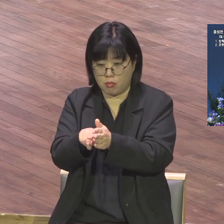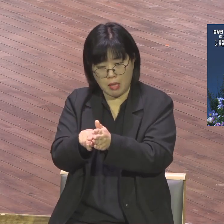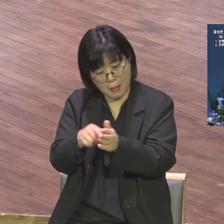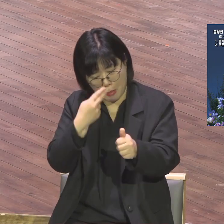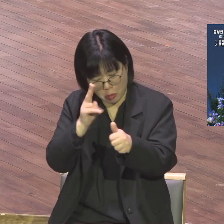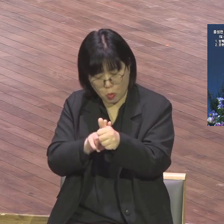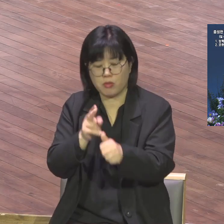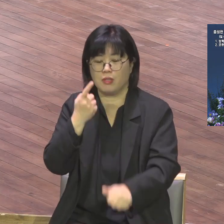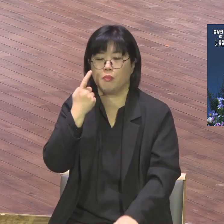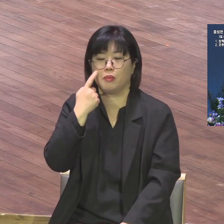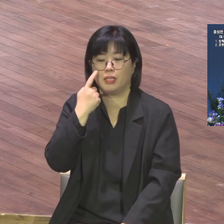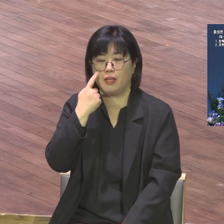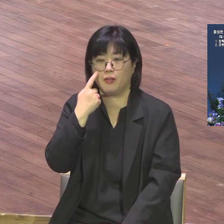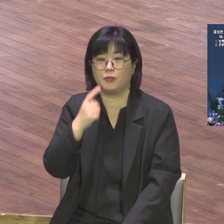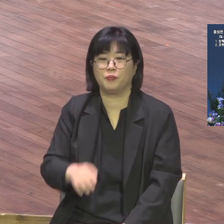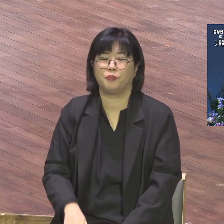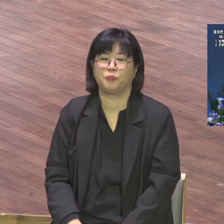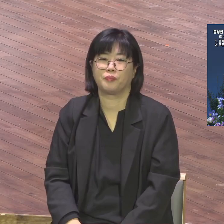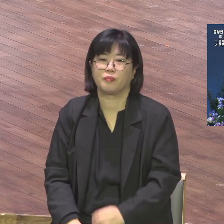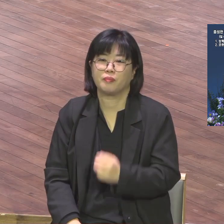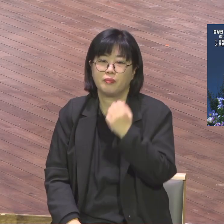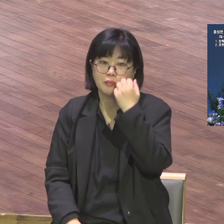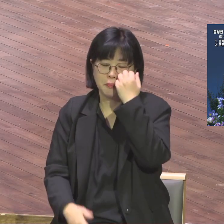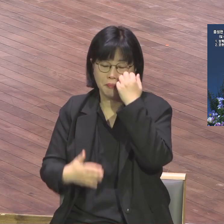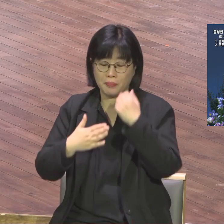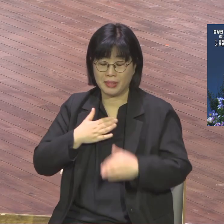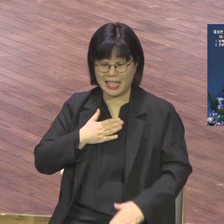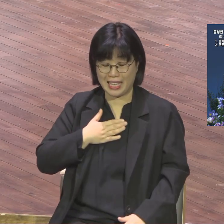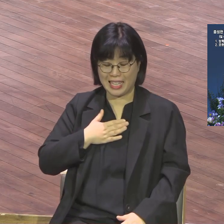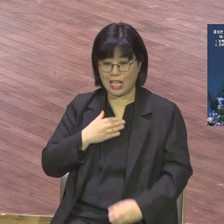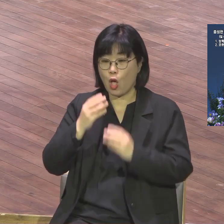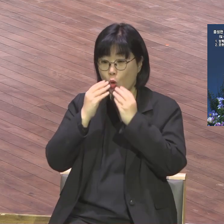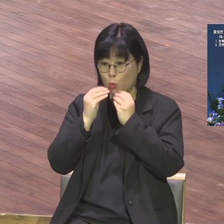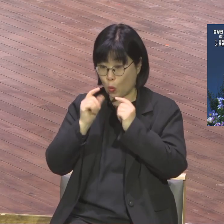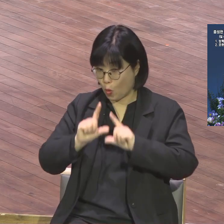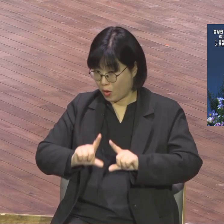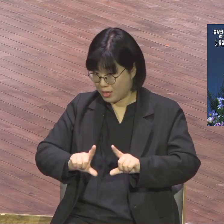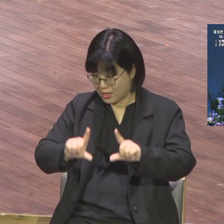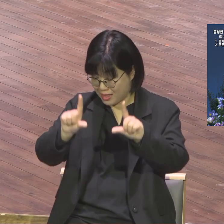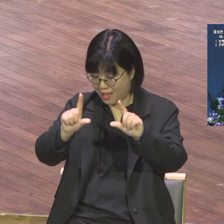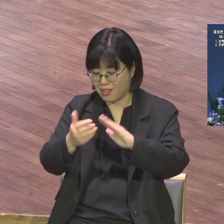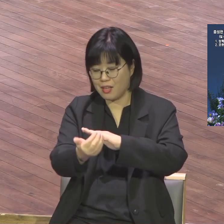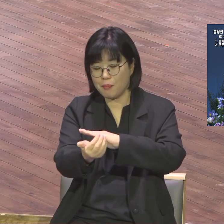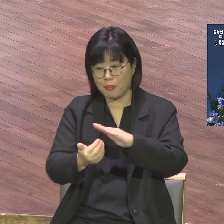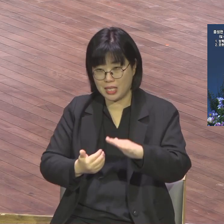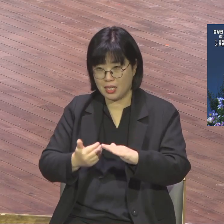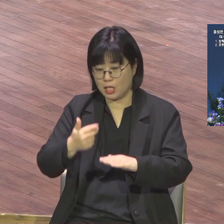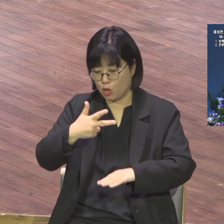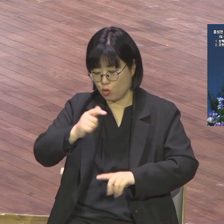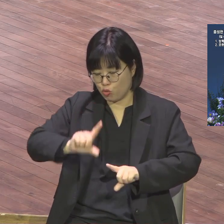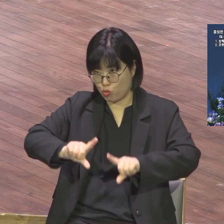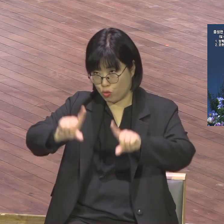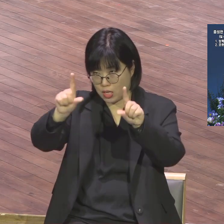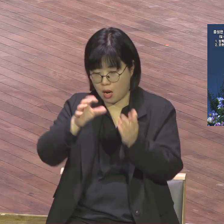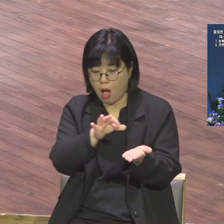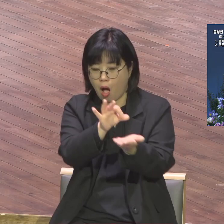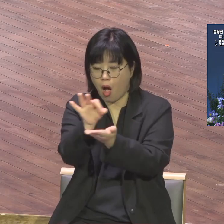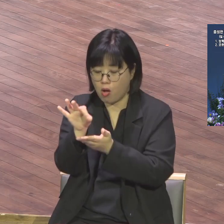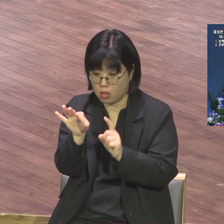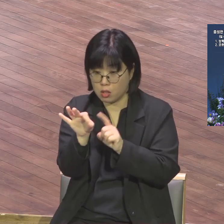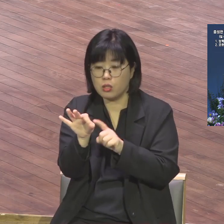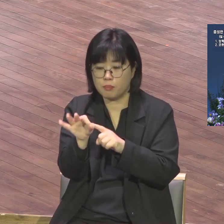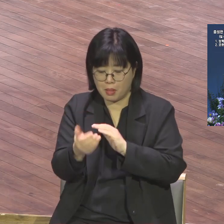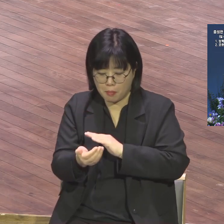토요일 되면요 이미 내일 주님께 드릴 거 준비를 다 해야 됩니다. 기쁨으로 감격하면서 주님